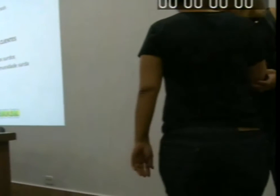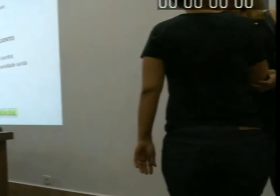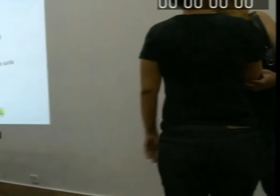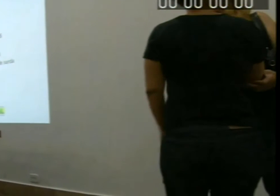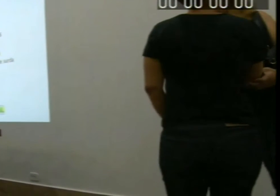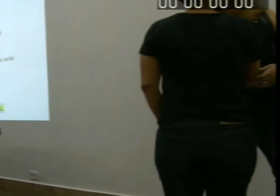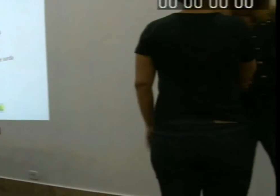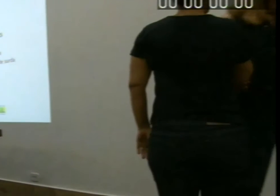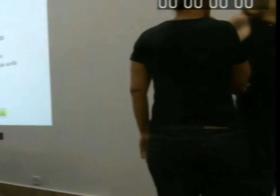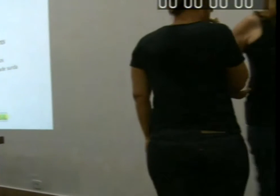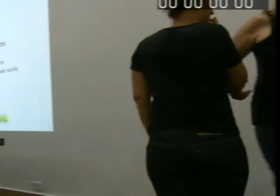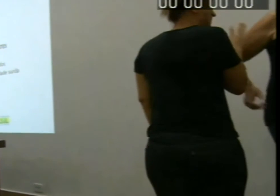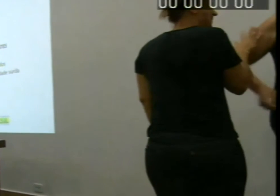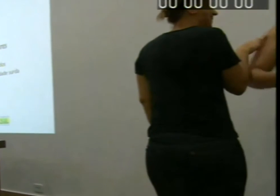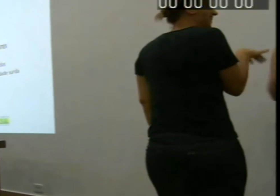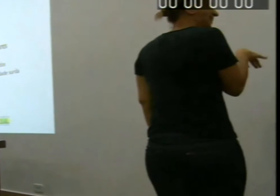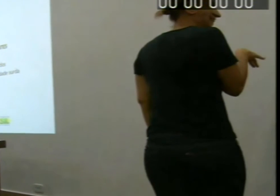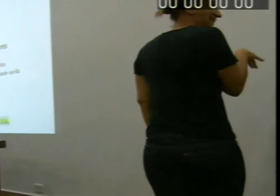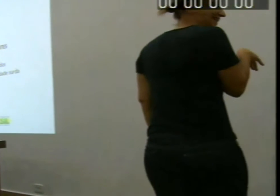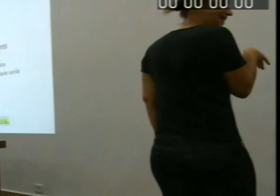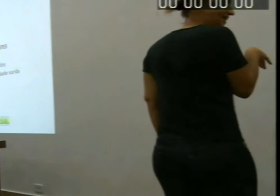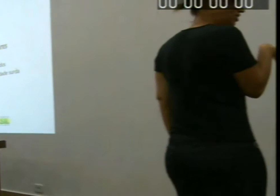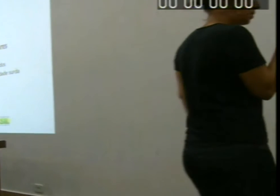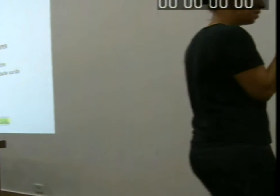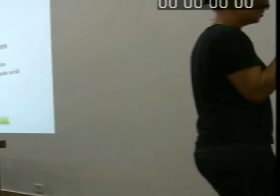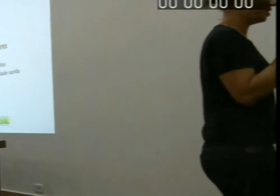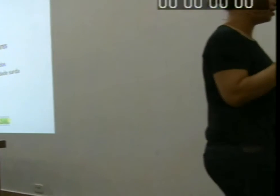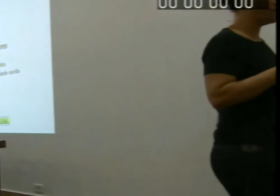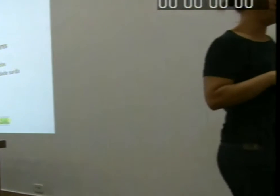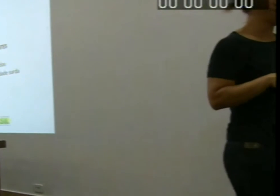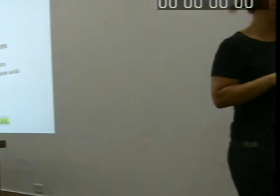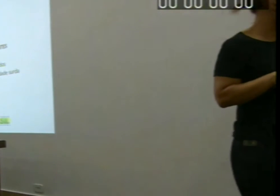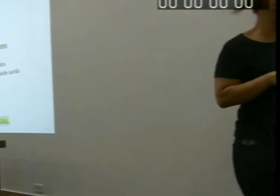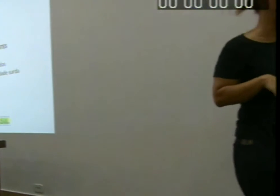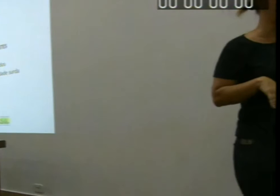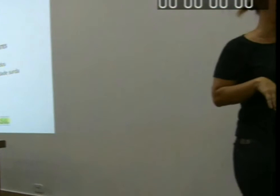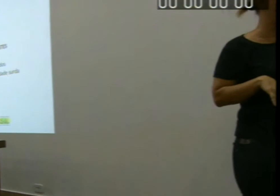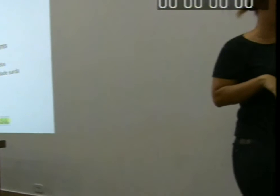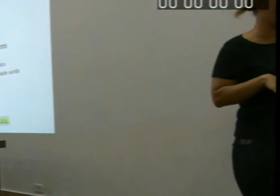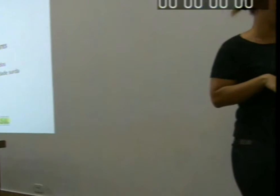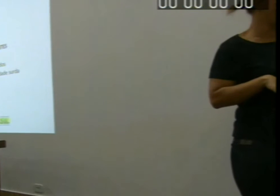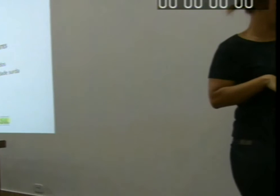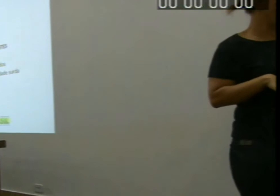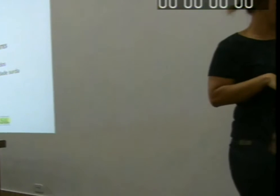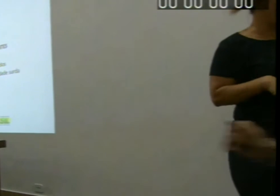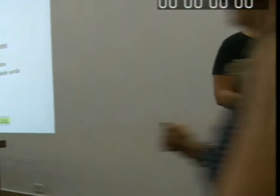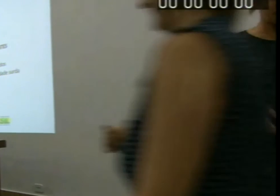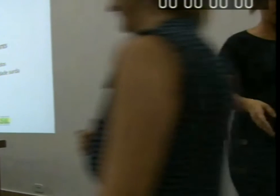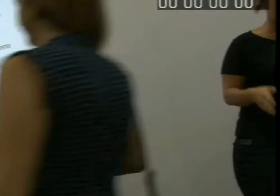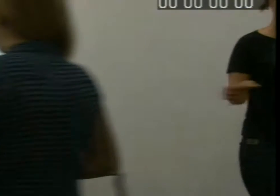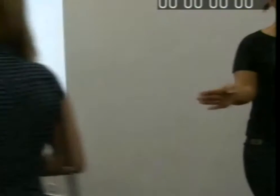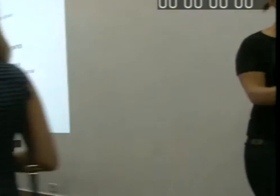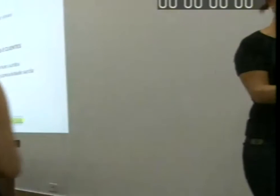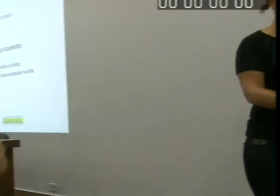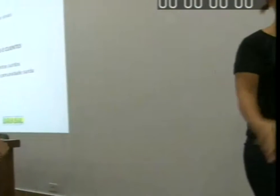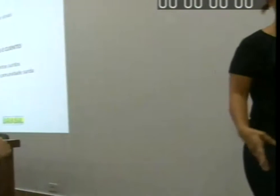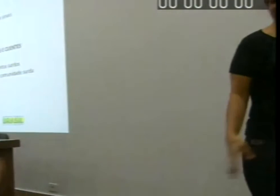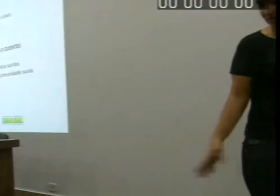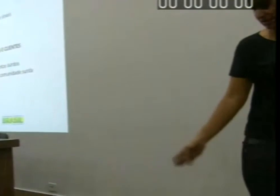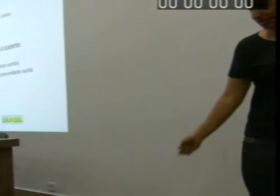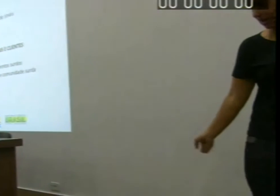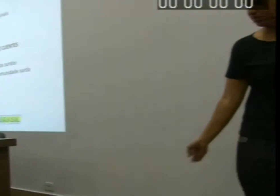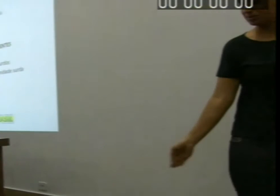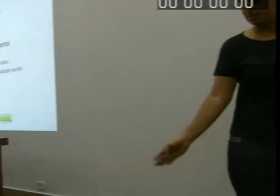voltar vai N 10 minutos ui rápido aqui tá tendo